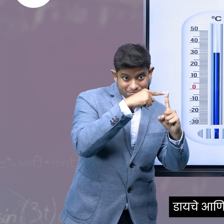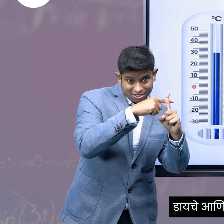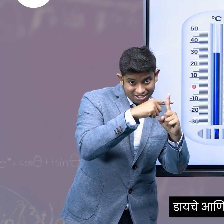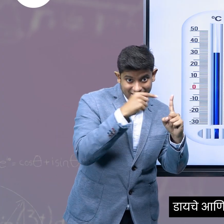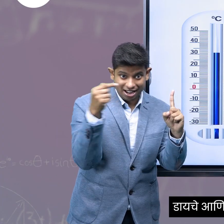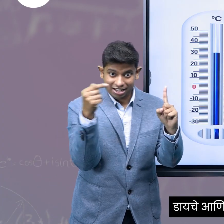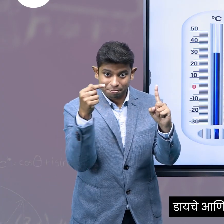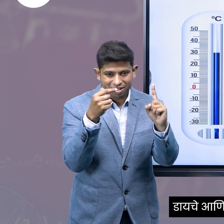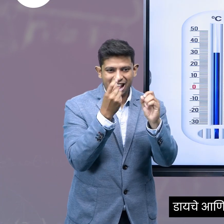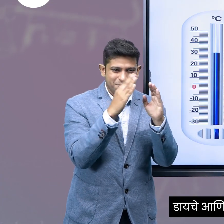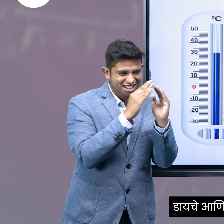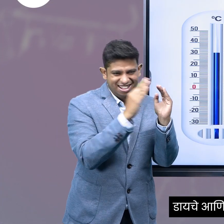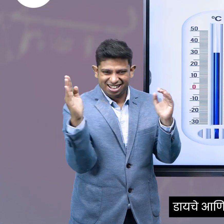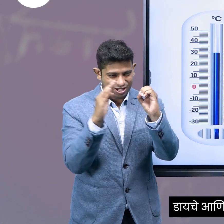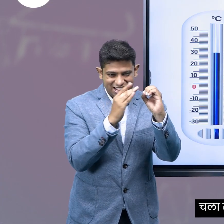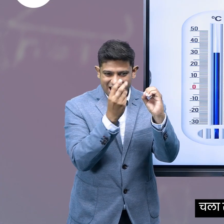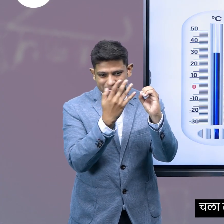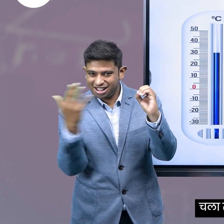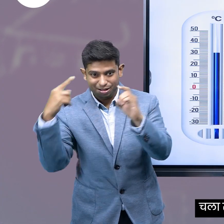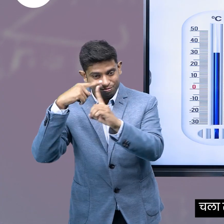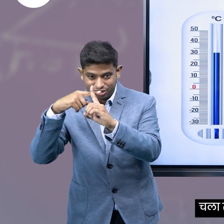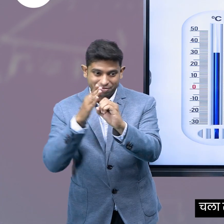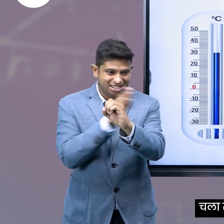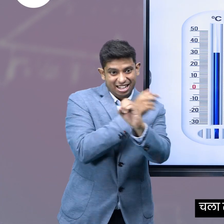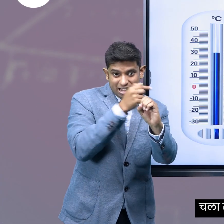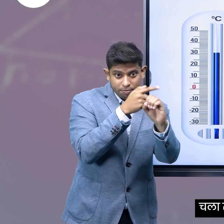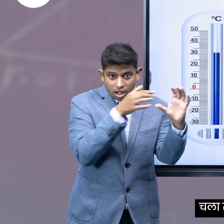हे शोधूया. चला सुरुवात करूया.